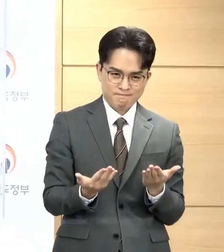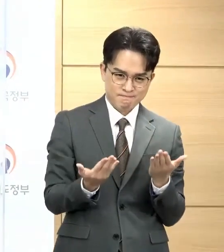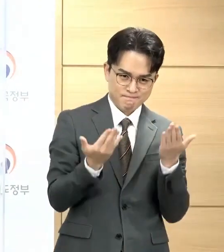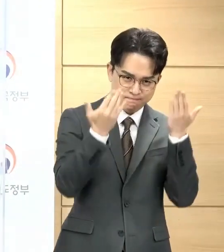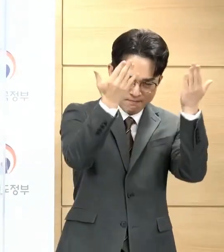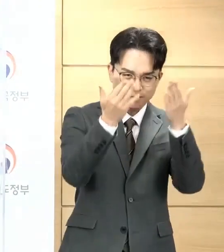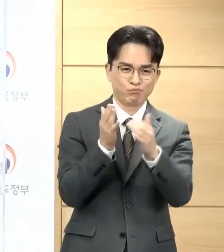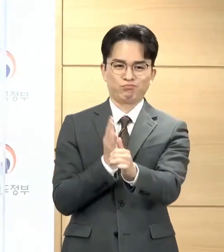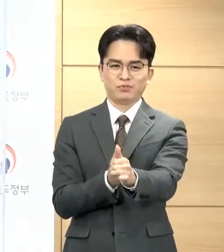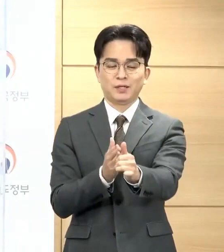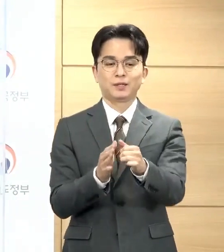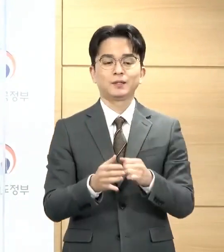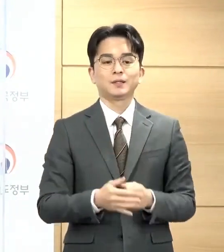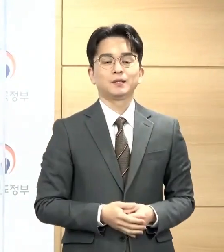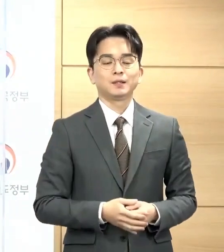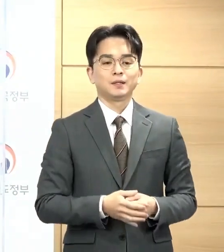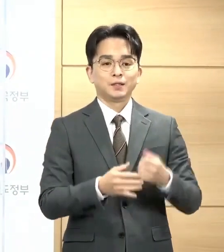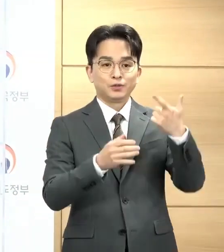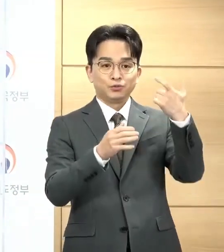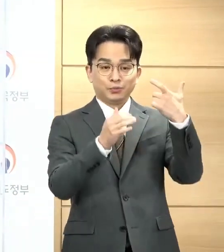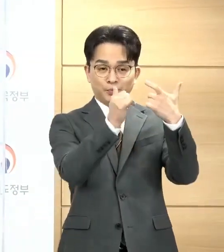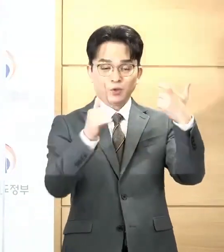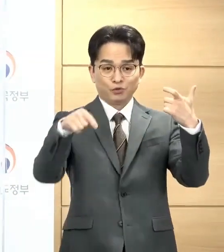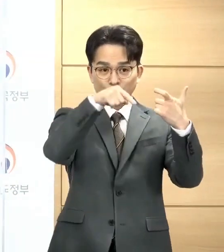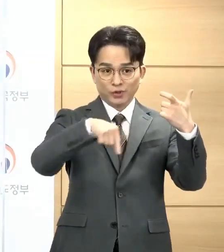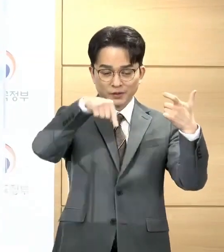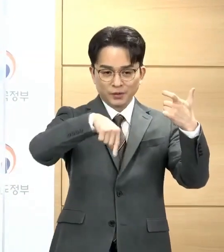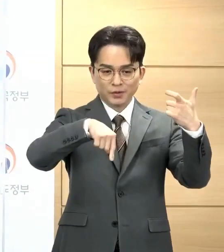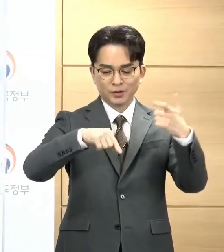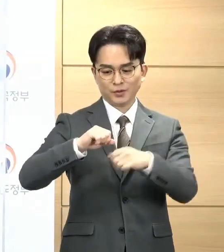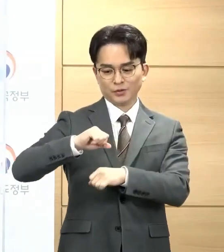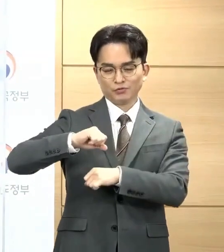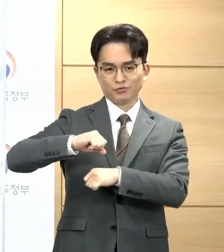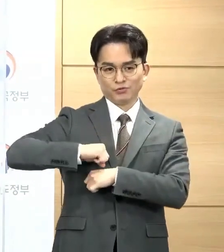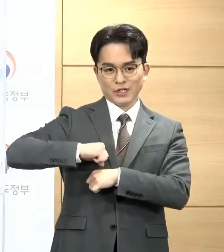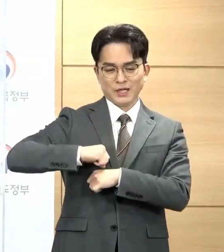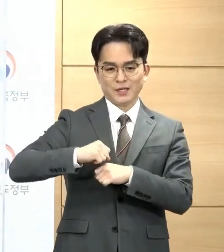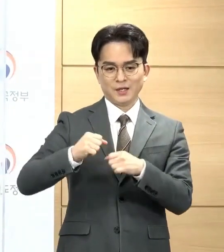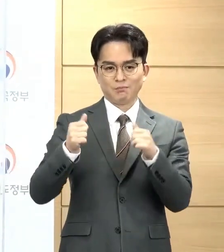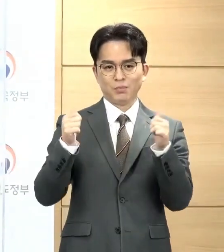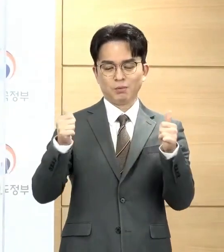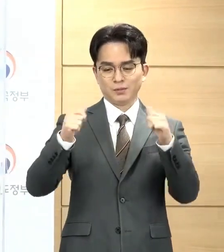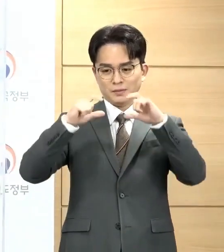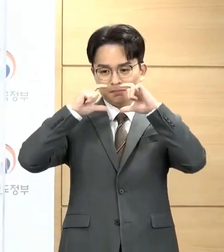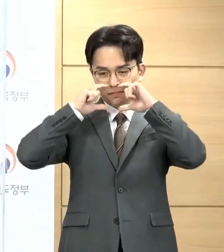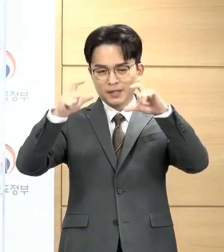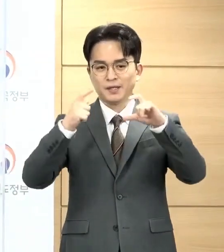참고로 대상자 중에는 군사법원에서 형 선고된 5명이도 포함되어 있습니다